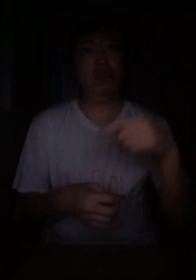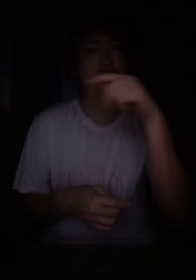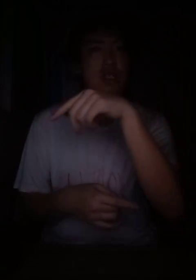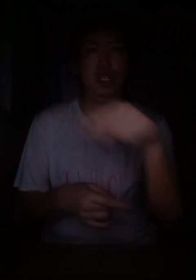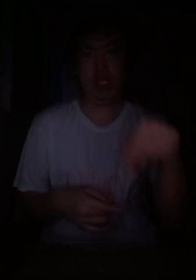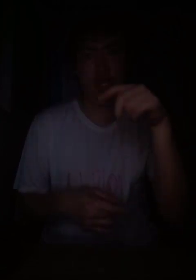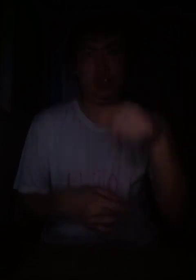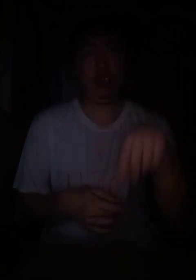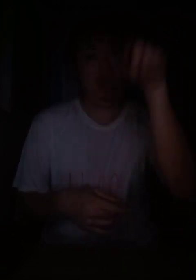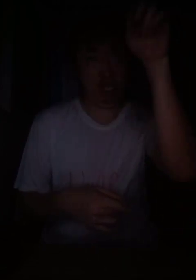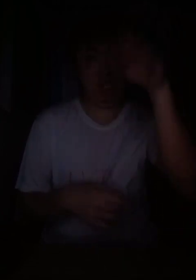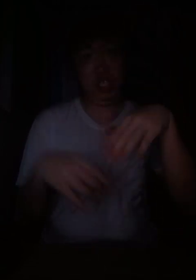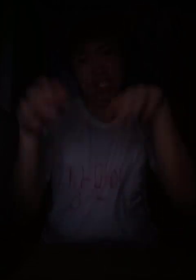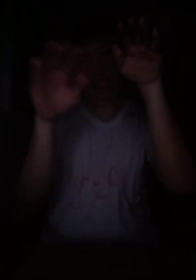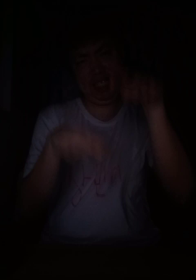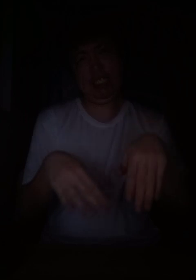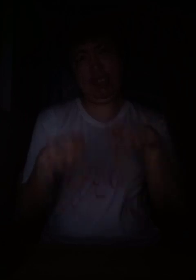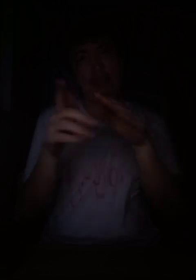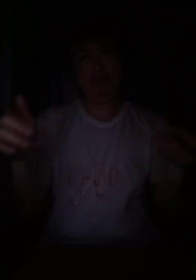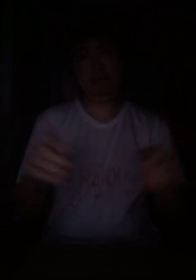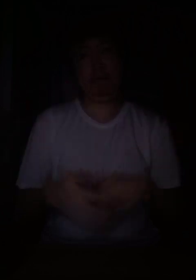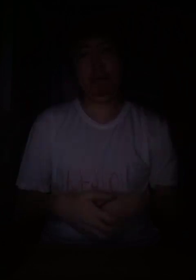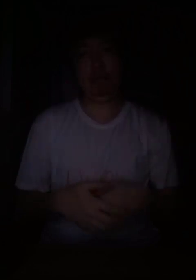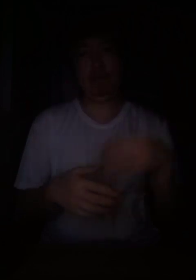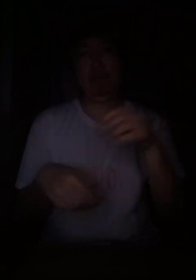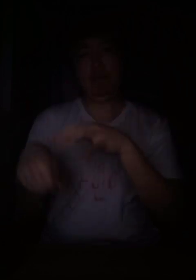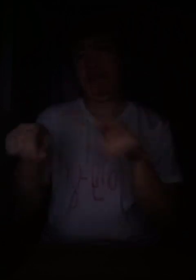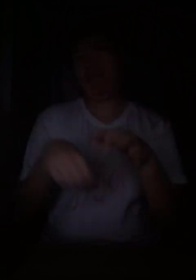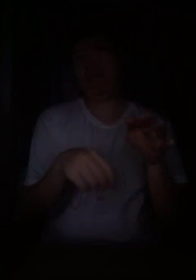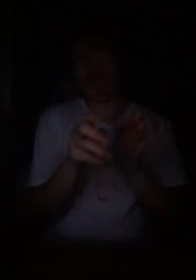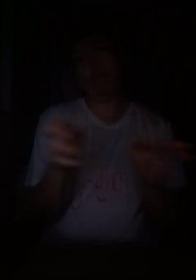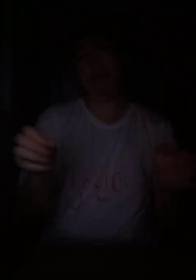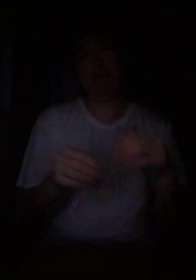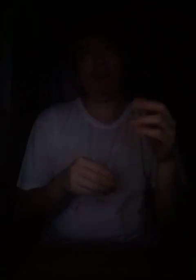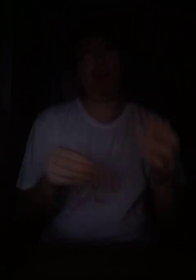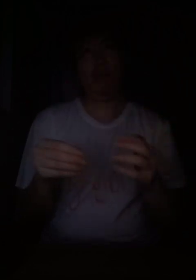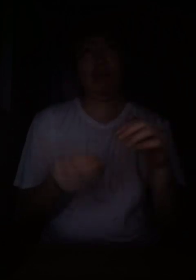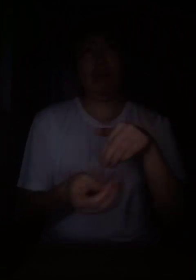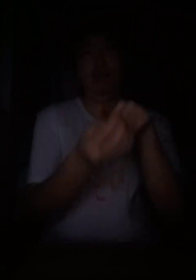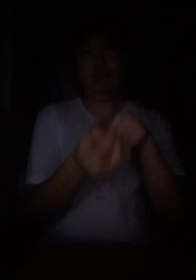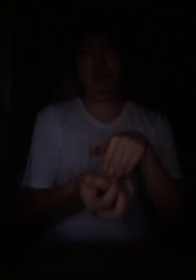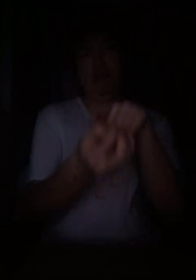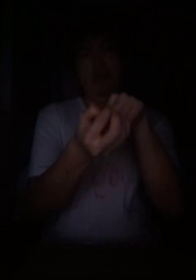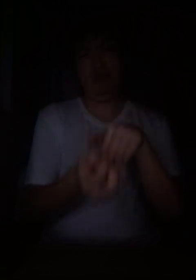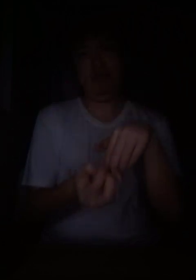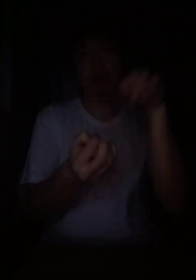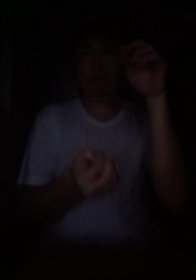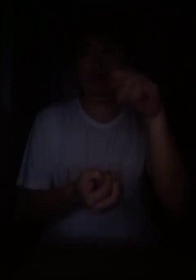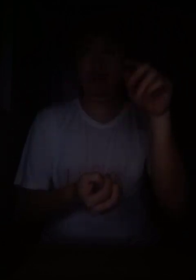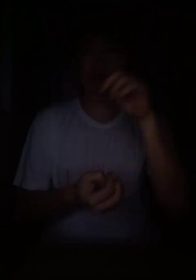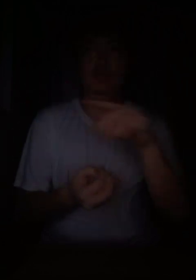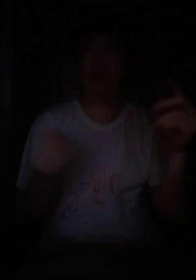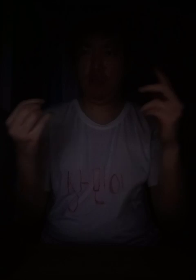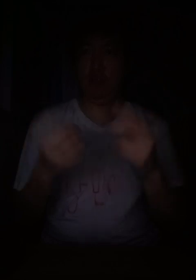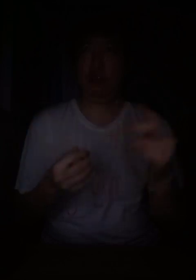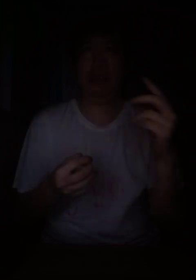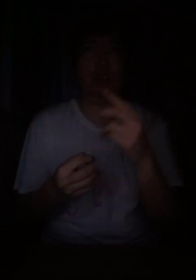2층 천장까지 잠긴 상황. 배수 작업과 동시에 수동으로 승강기를 끌어올렸지만 신고 3시간 만인 새벽